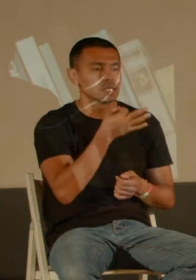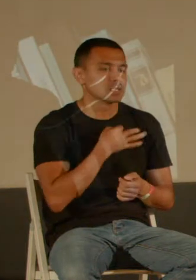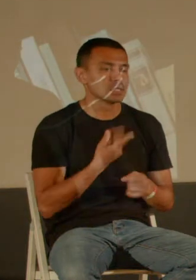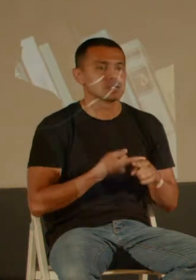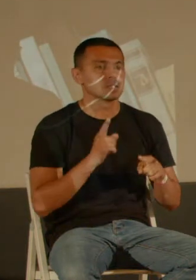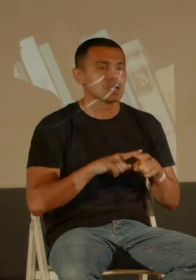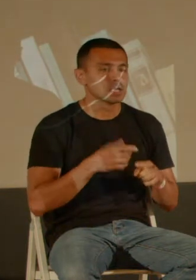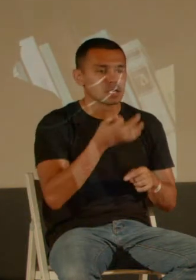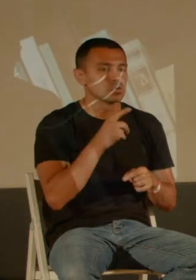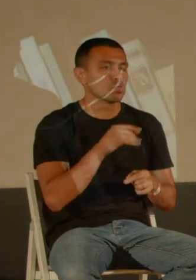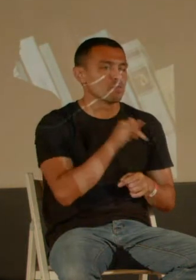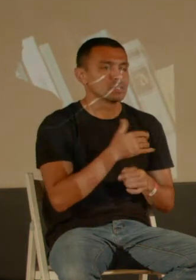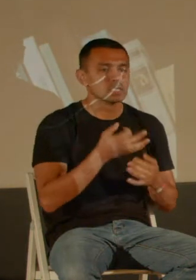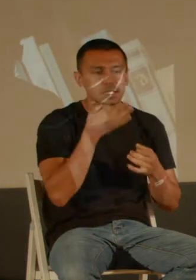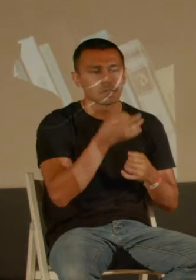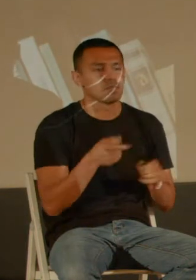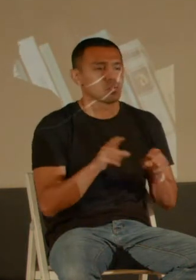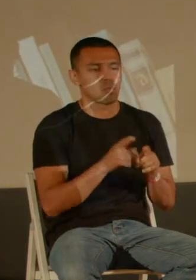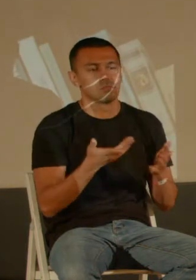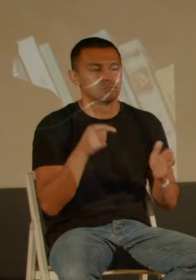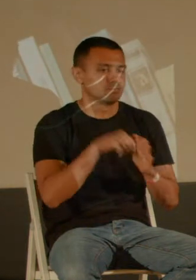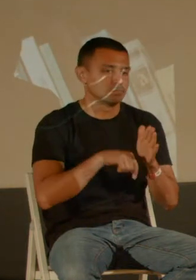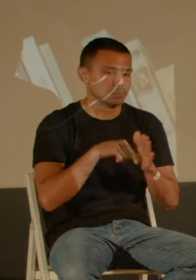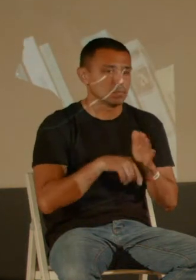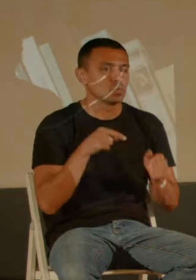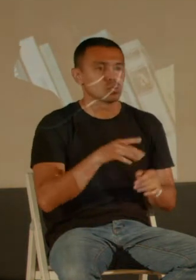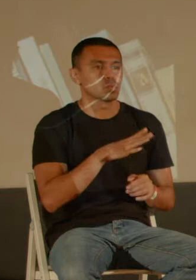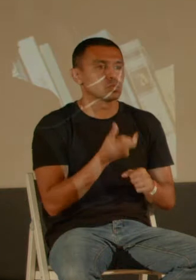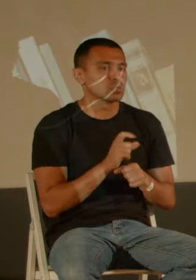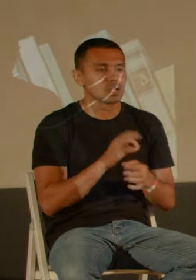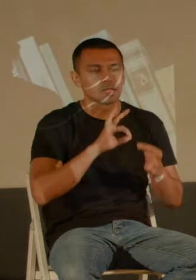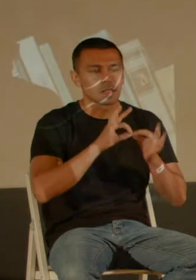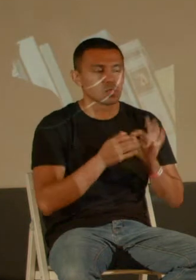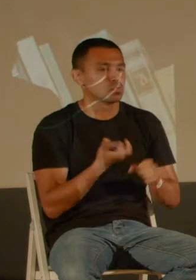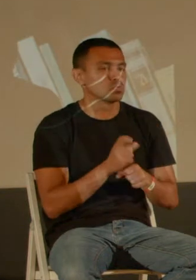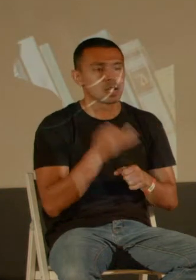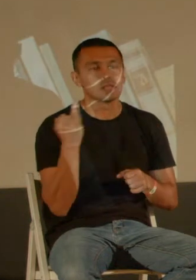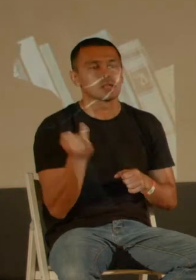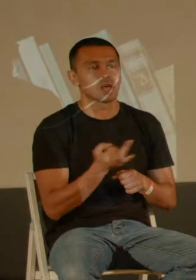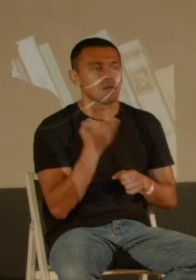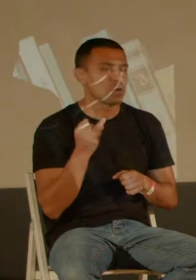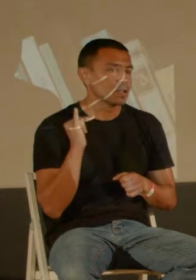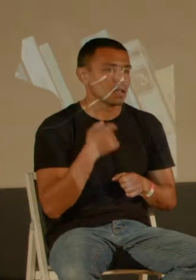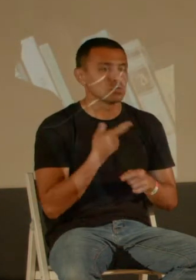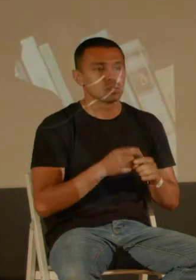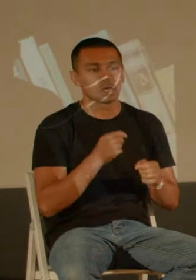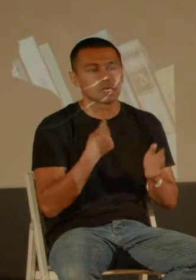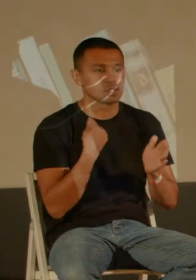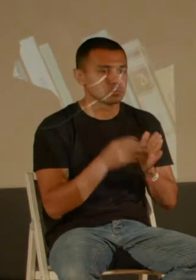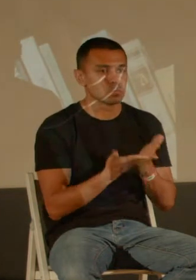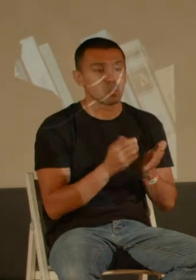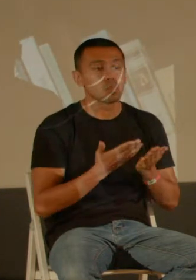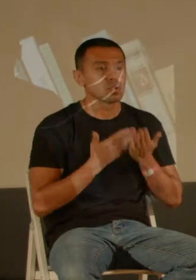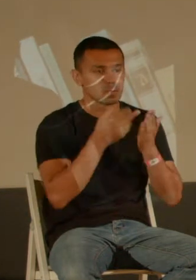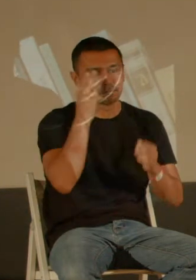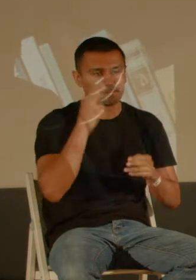це, скажіть, що ви сказали, ну от в такому дусі. Тут було досить складно і досить цікаво, і я цю книжку купила і